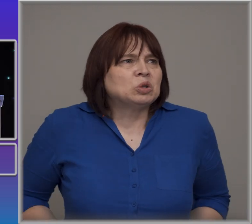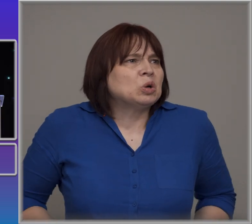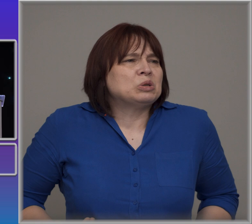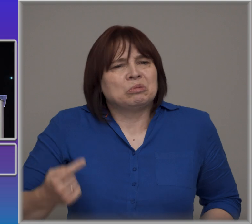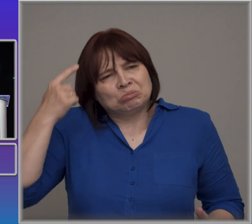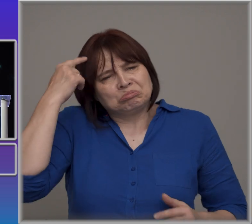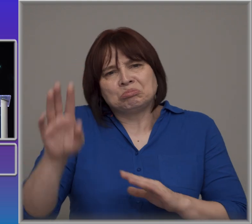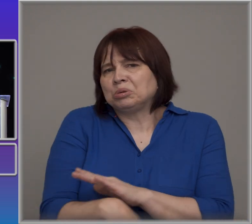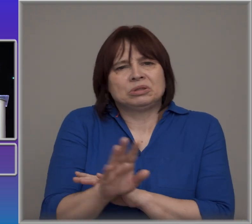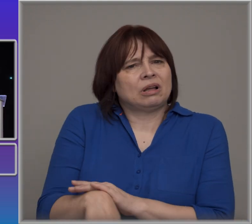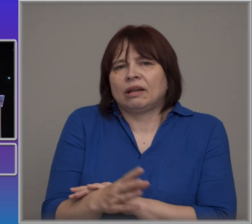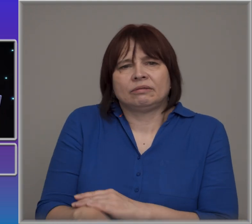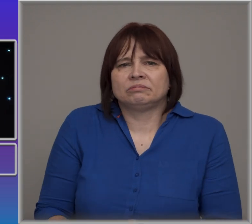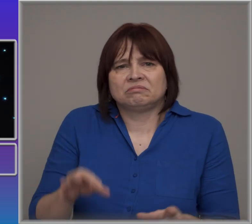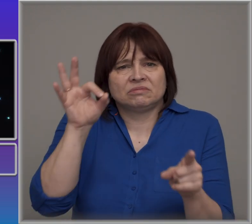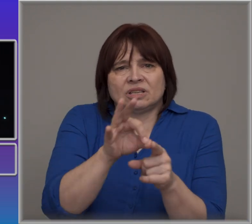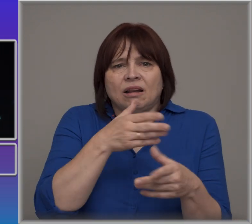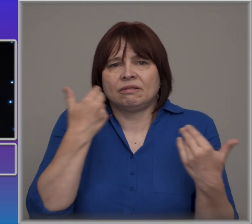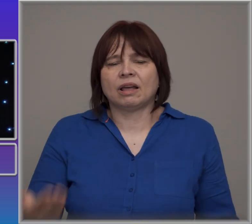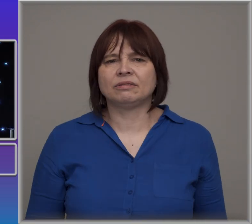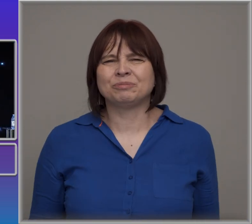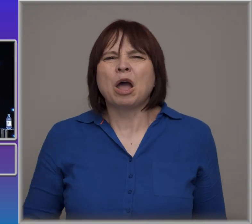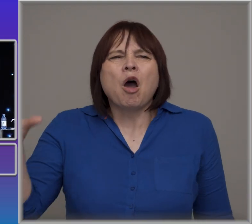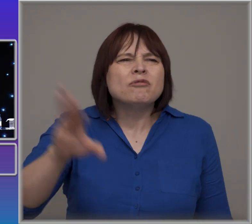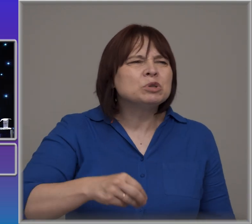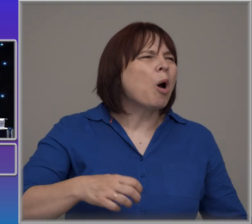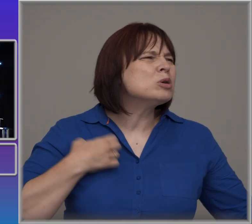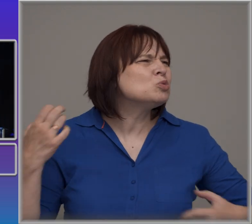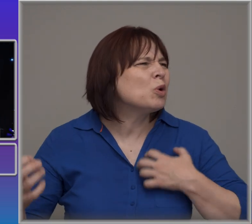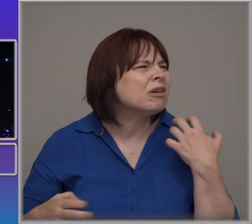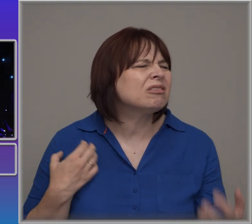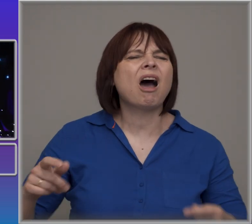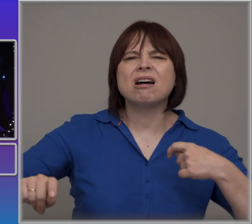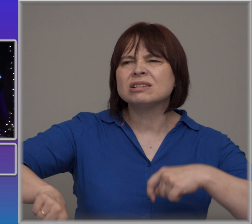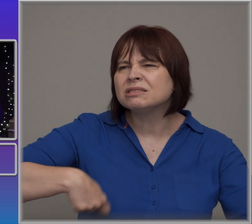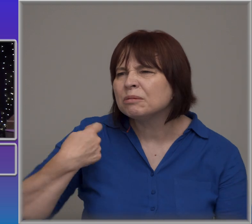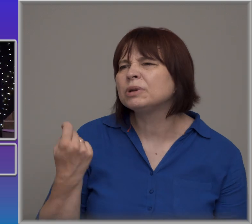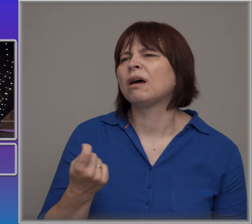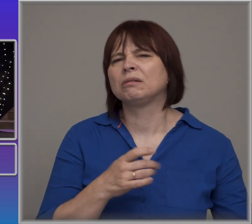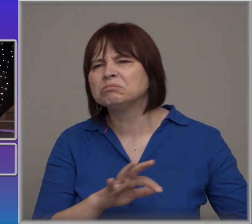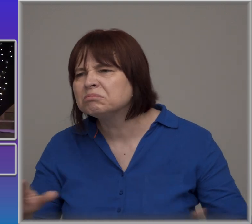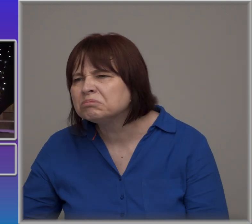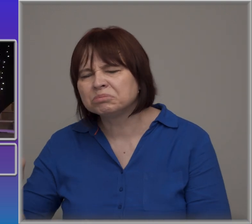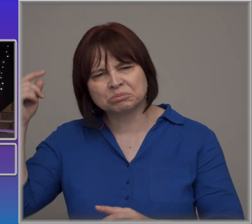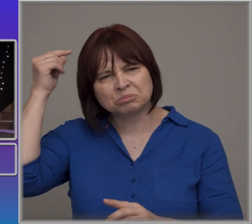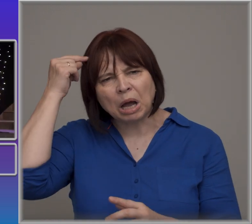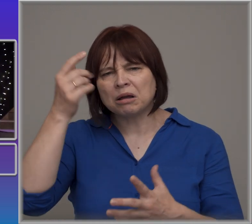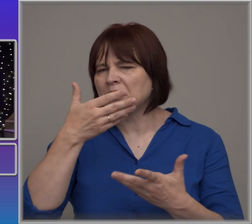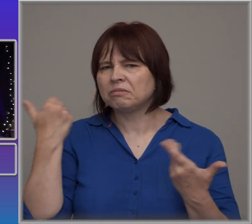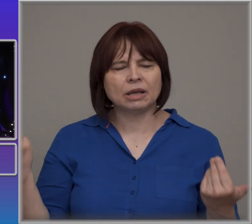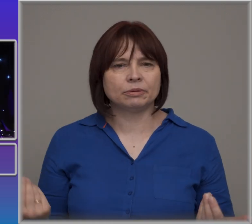мы есть, для чего мы пришли в этот мир, кто является тот, на кого мы должны ориентироваться, тогда наша